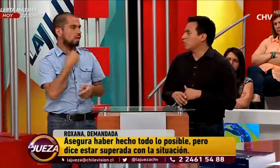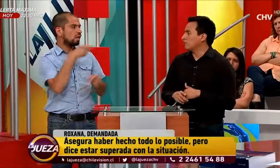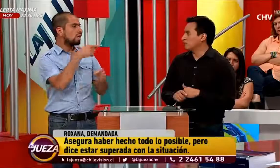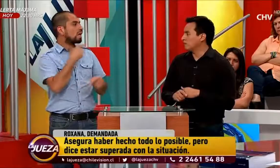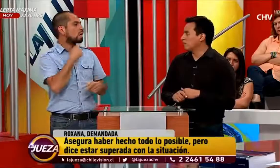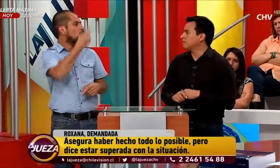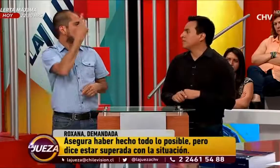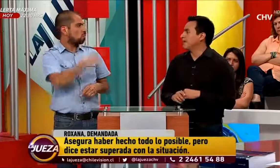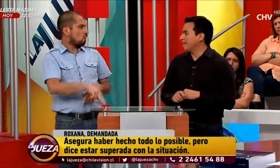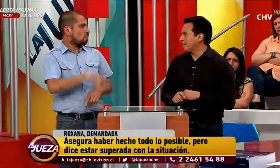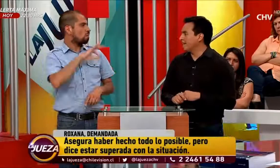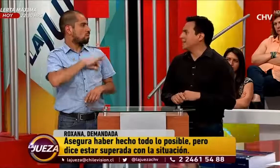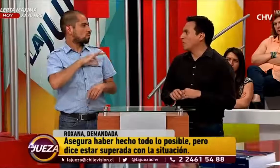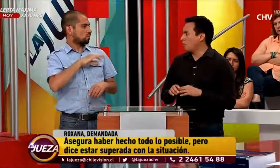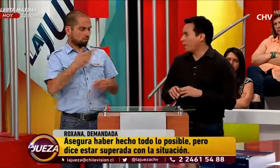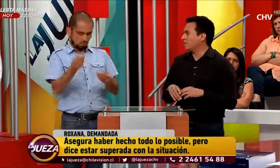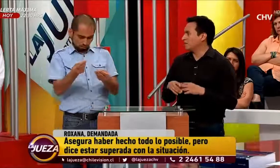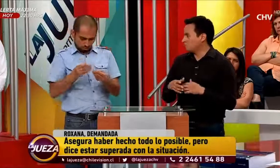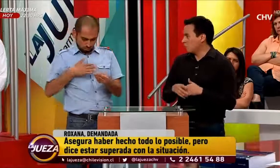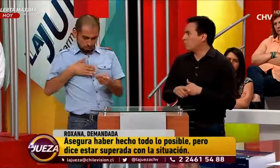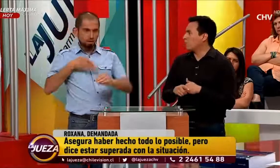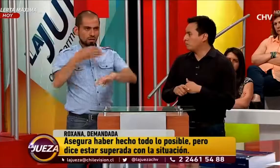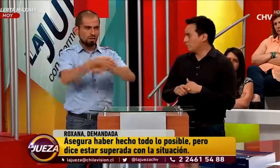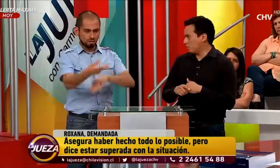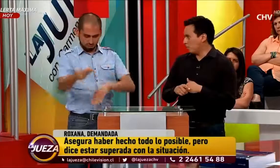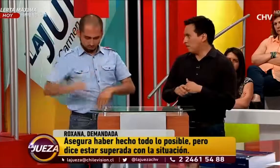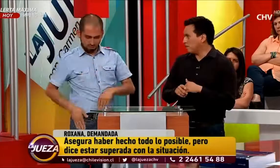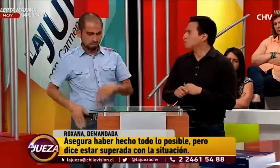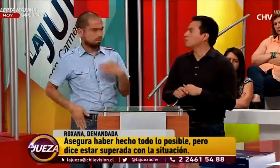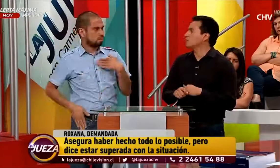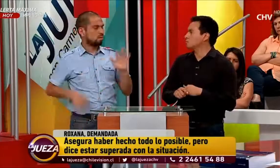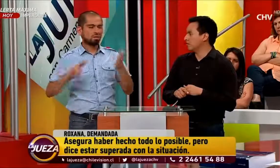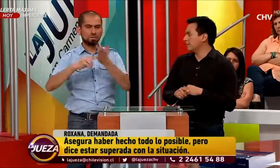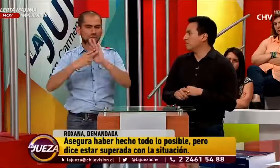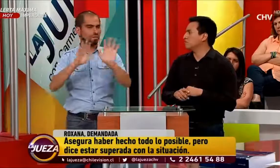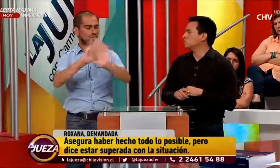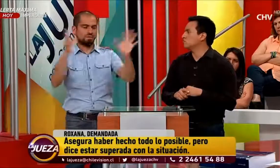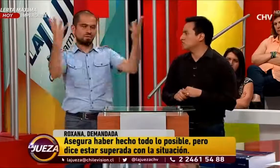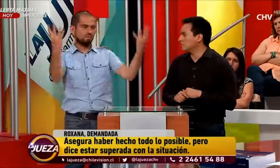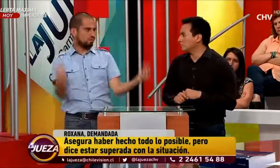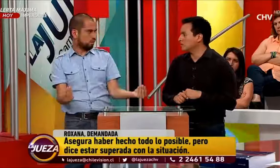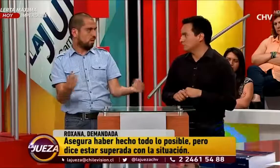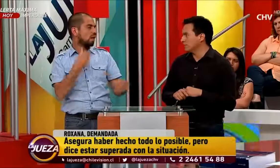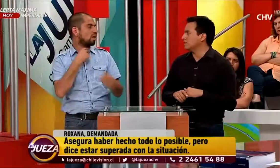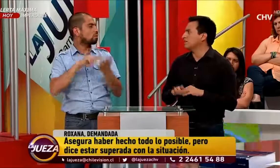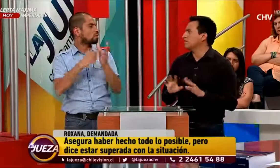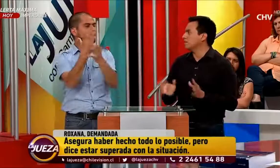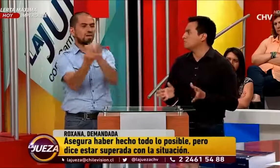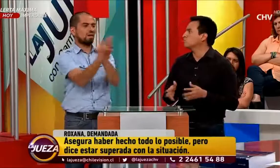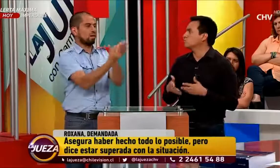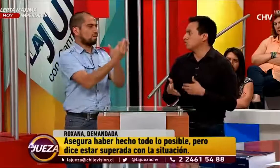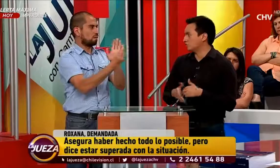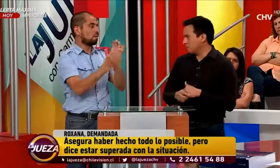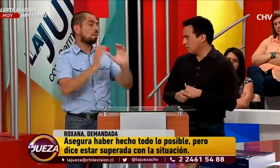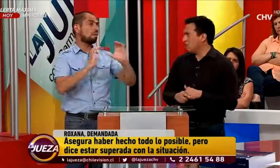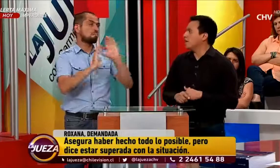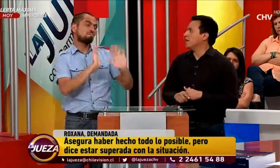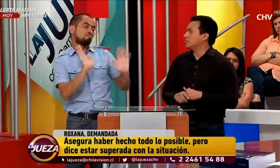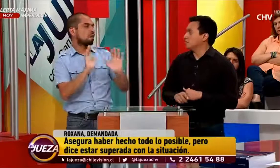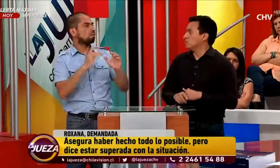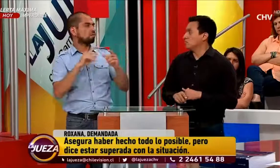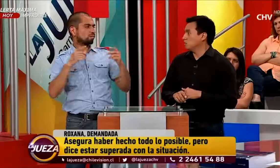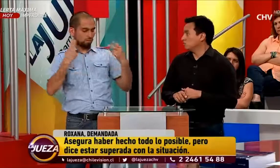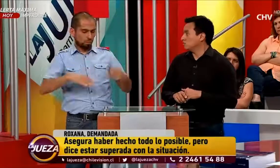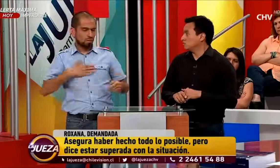pasaba. Él quería cobrar la pensión propia, él mismo, directamente a su bolsillo y sin intermediarios, tutores. Entonces,